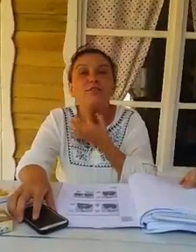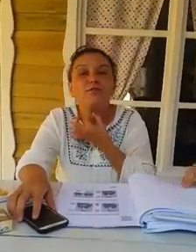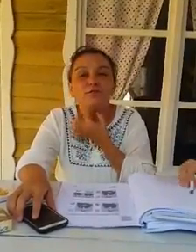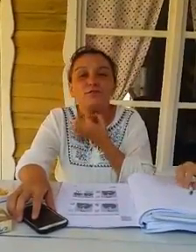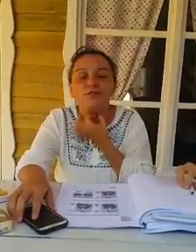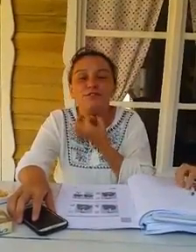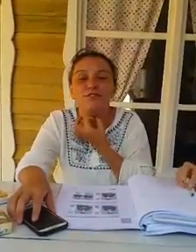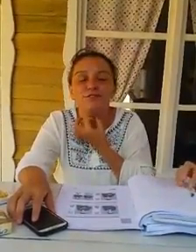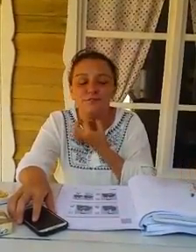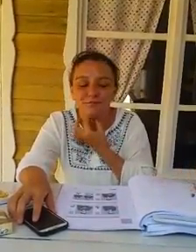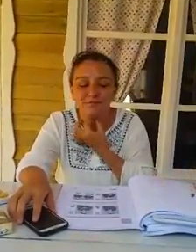Yoksul.